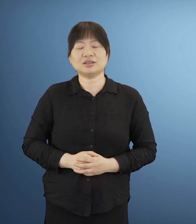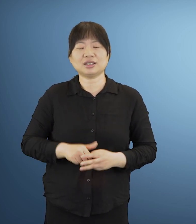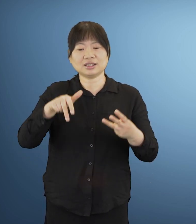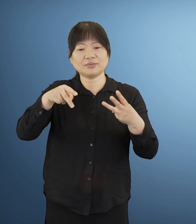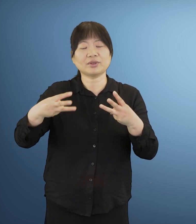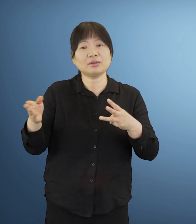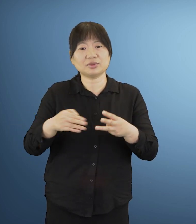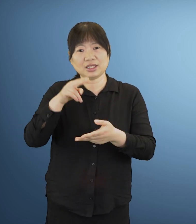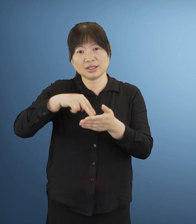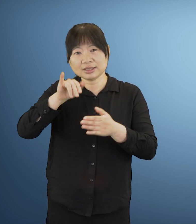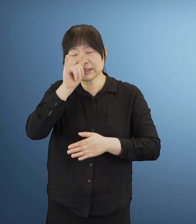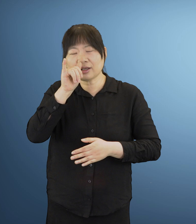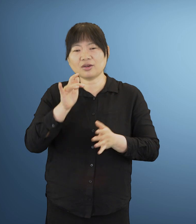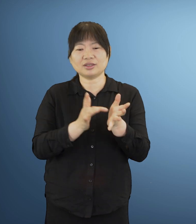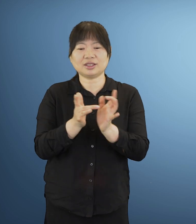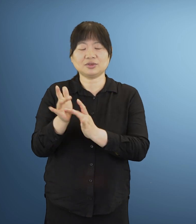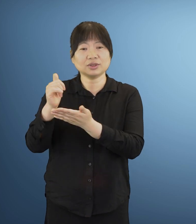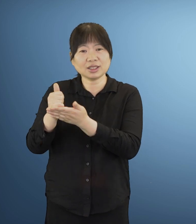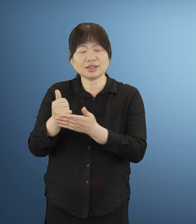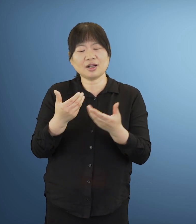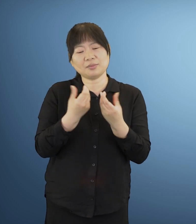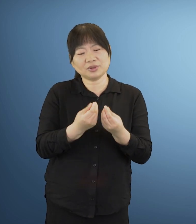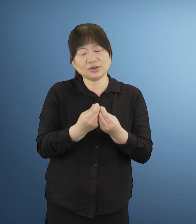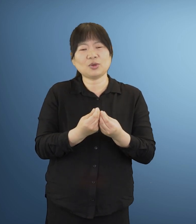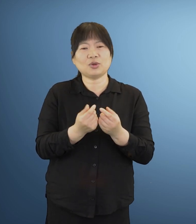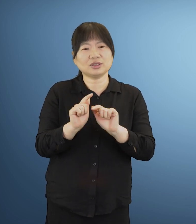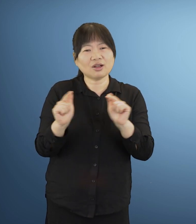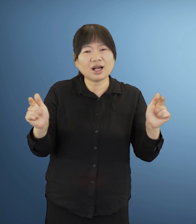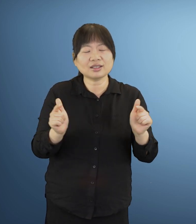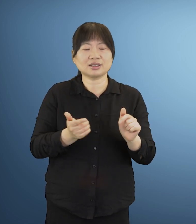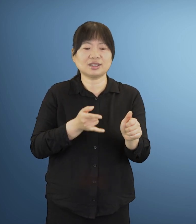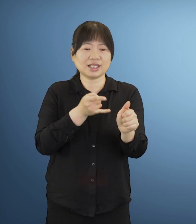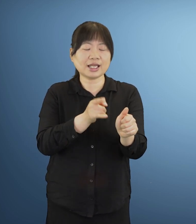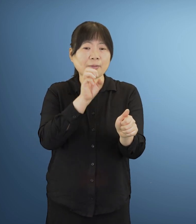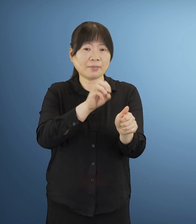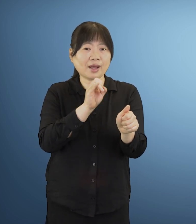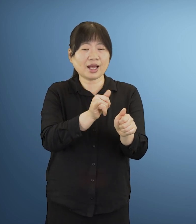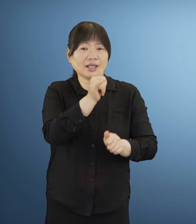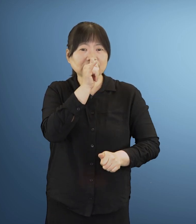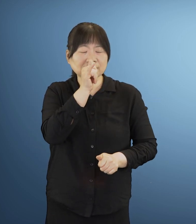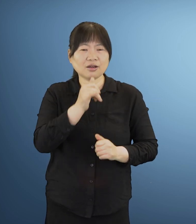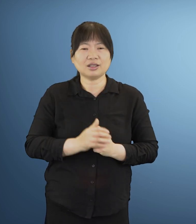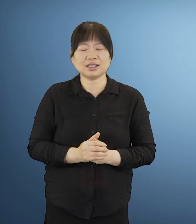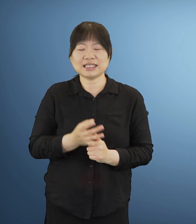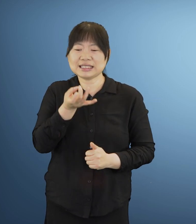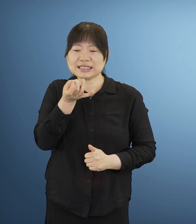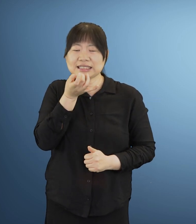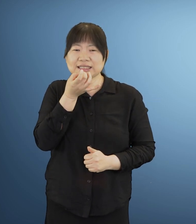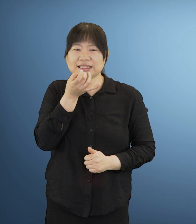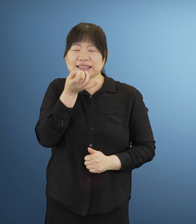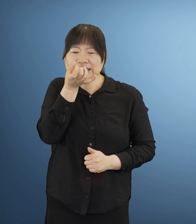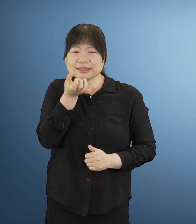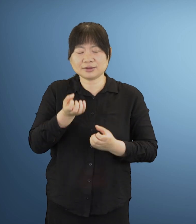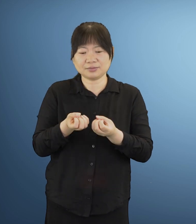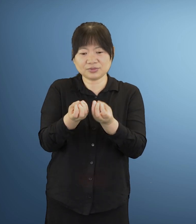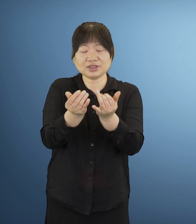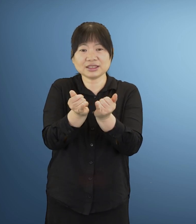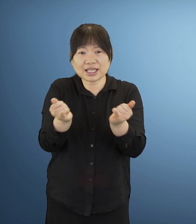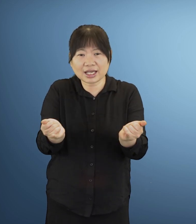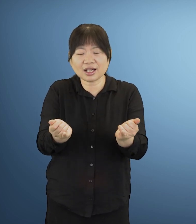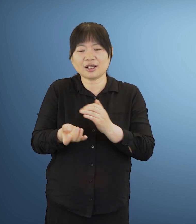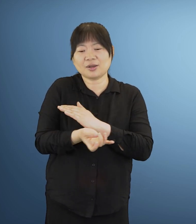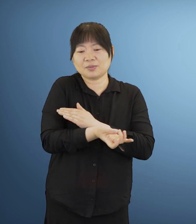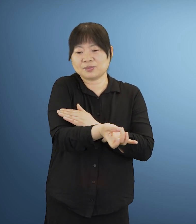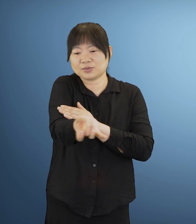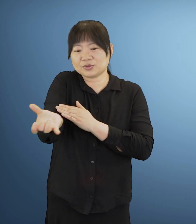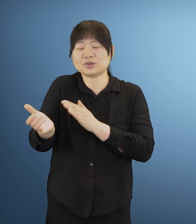3절부터 읽겠습니다. 예수께서 비유로 여러 가지를 그들에게 말씀하여 이르시되, 씨 뿌리는 자가 뿌리러